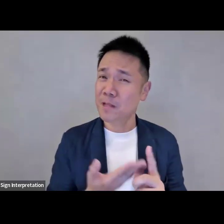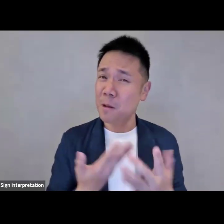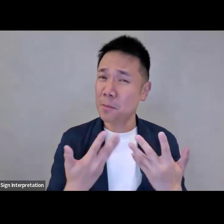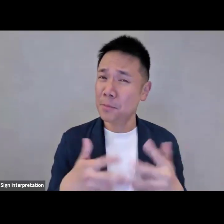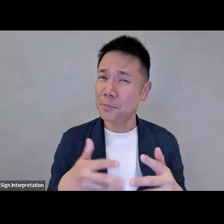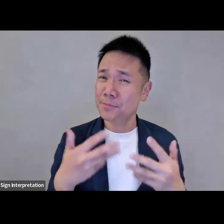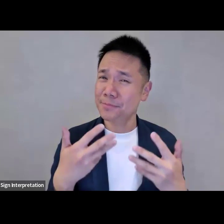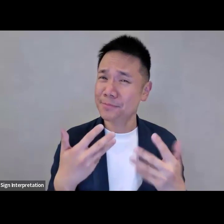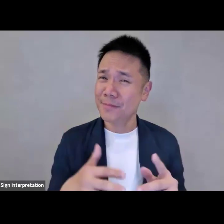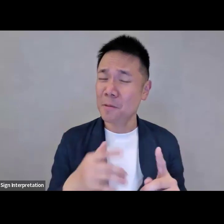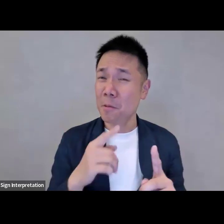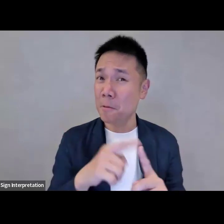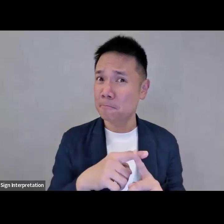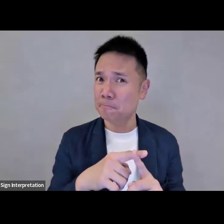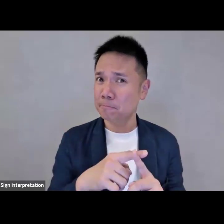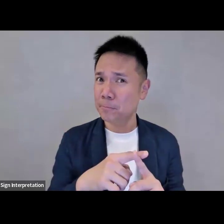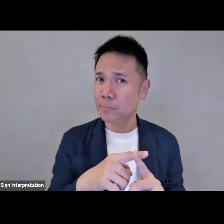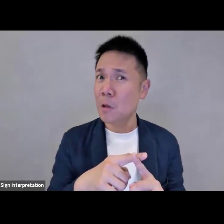他就像是呢，